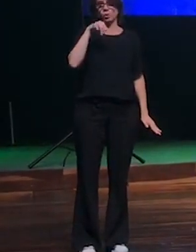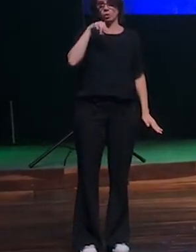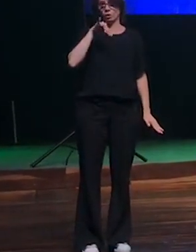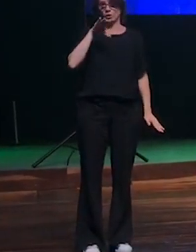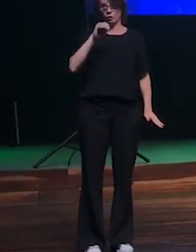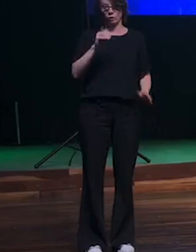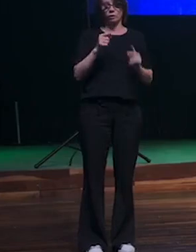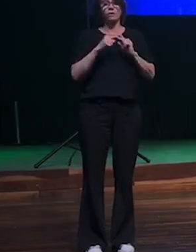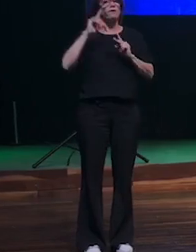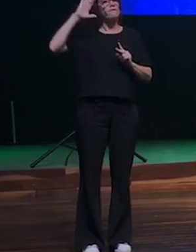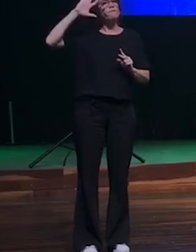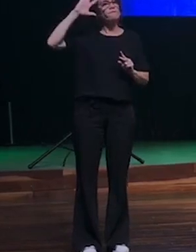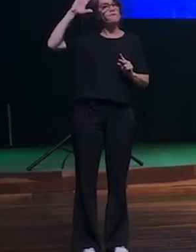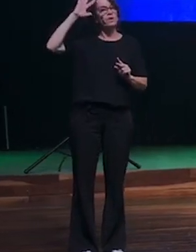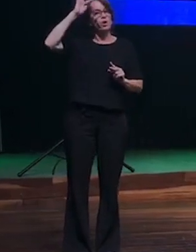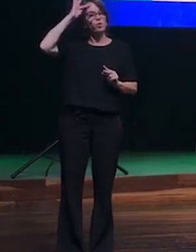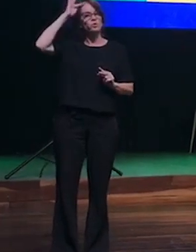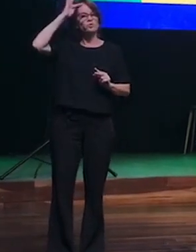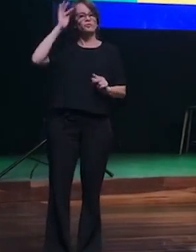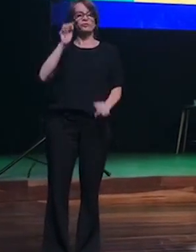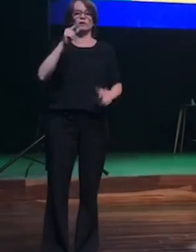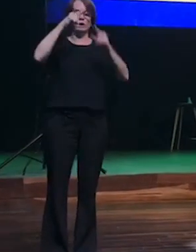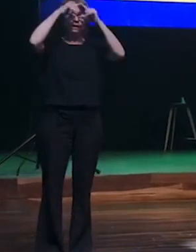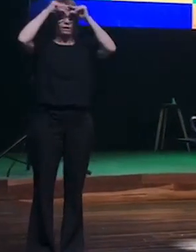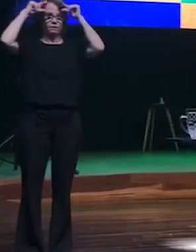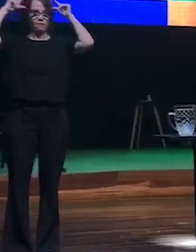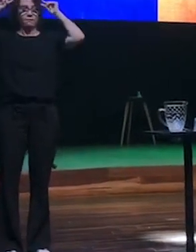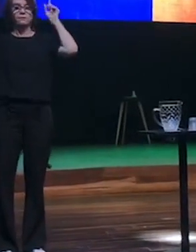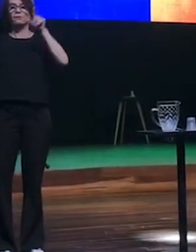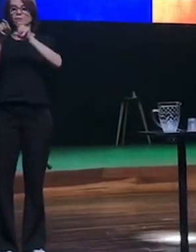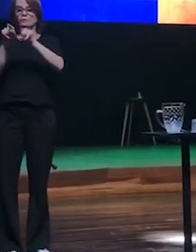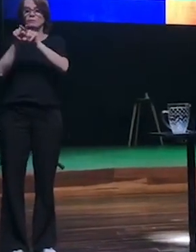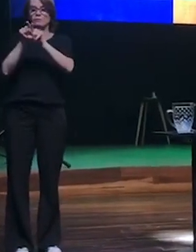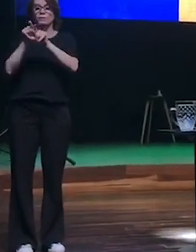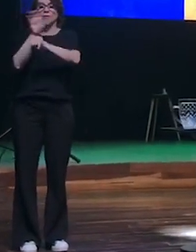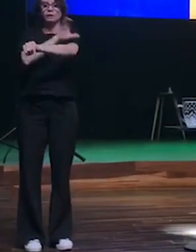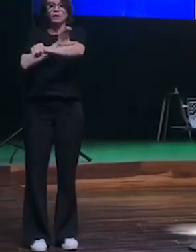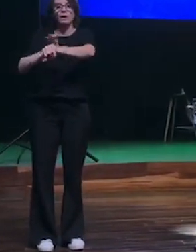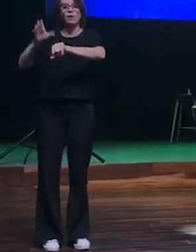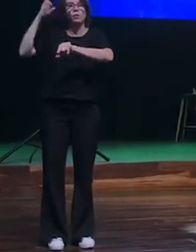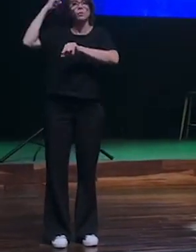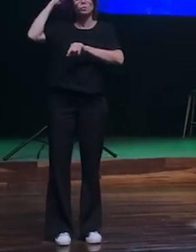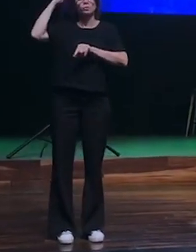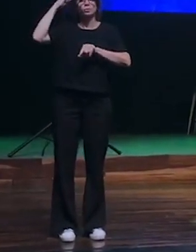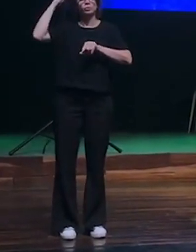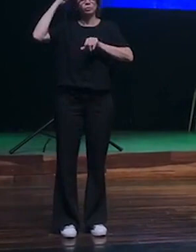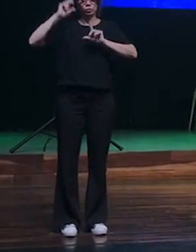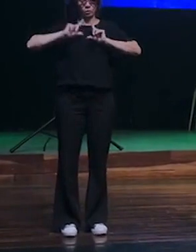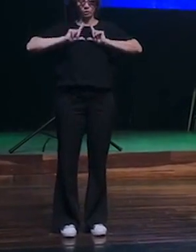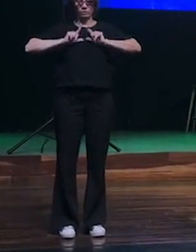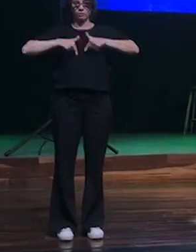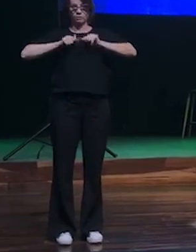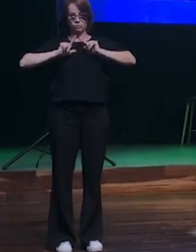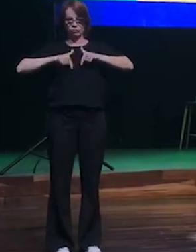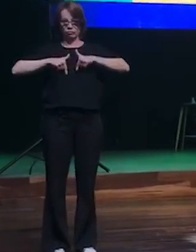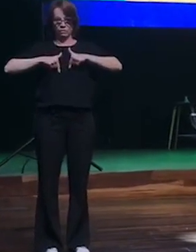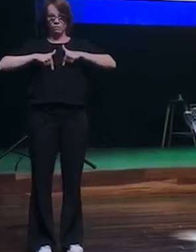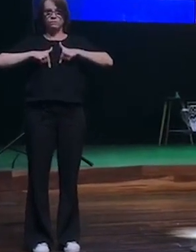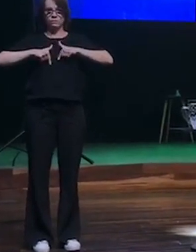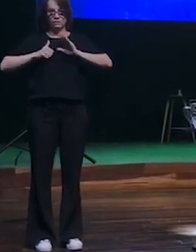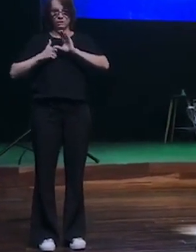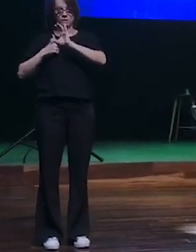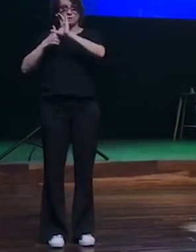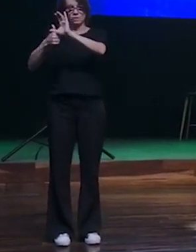é a busca pela verdade, e na cultura judaico-cristã. Esse é o tripé fundamental da